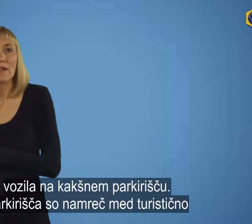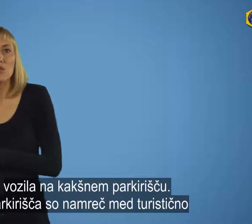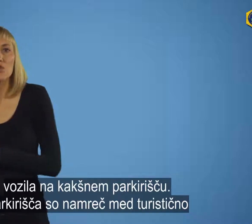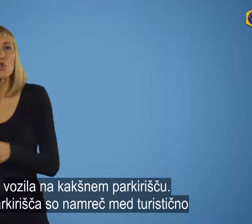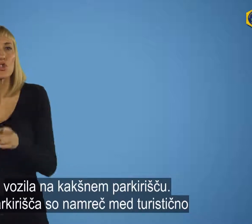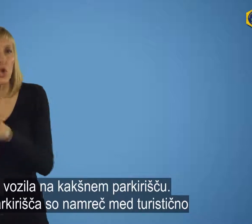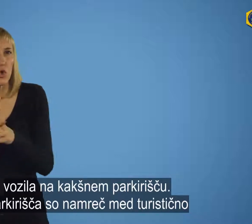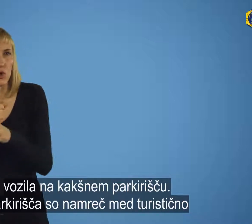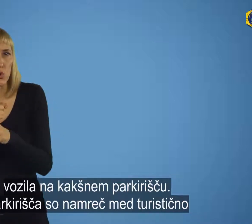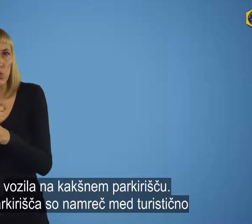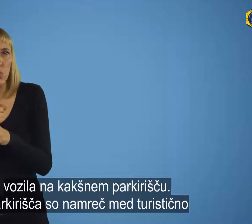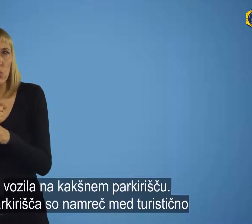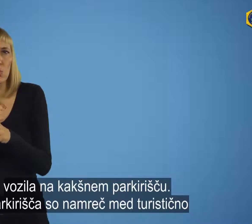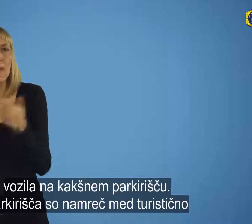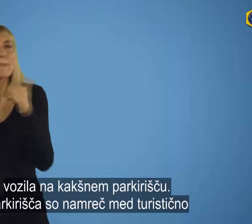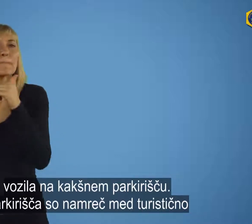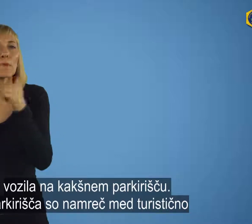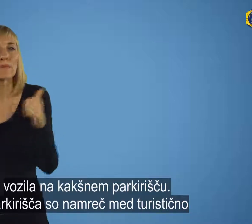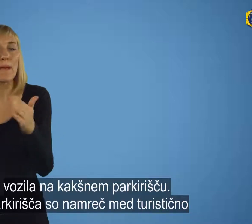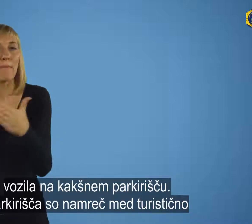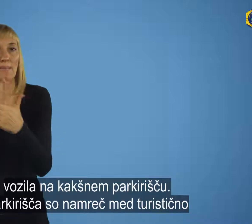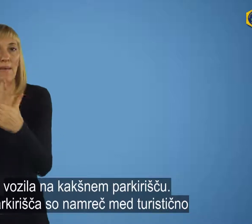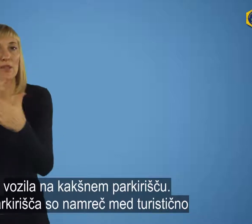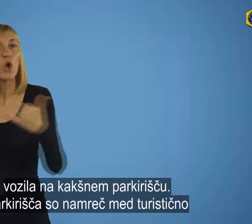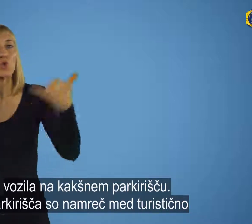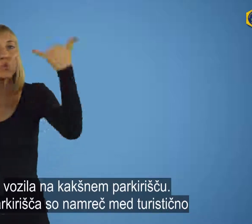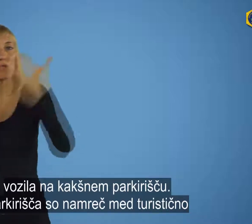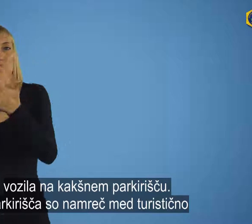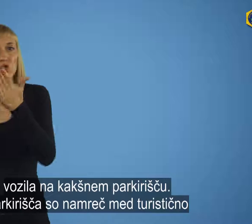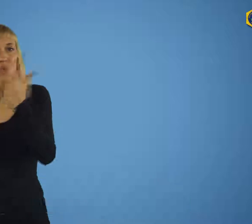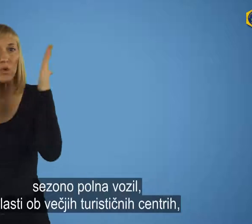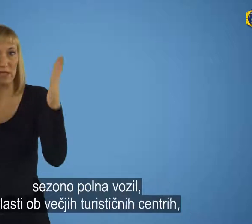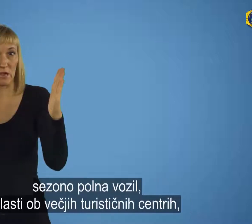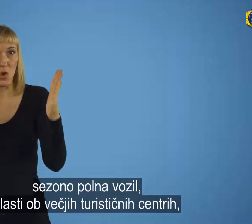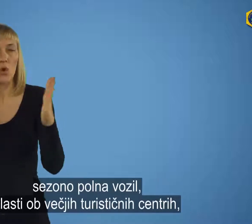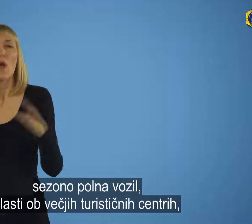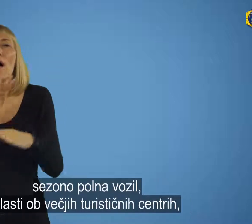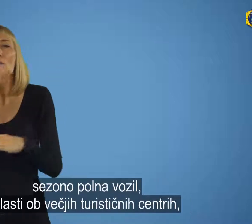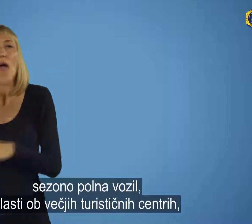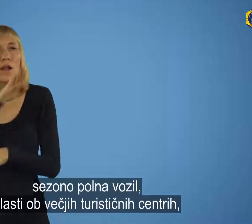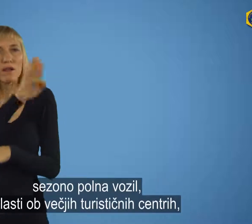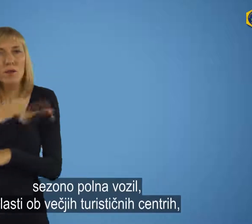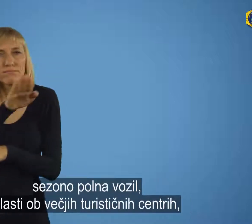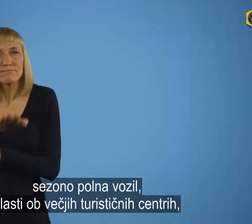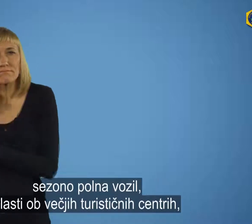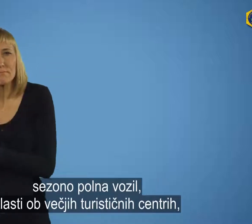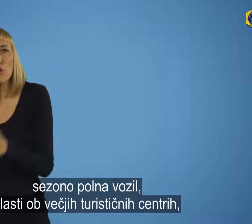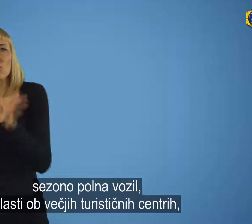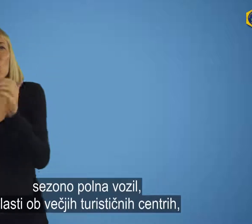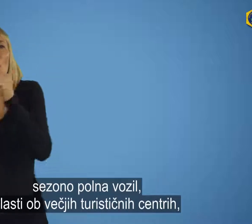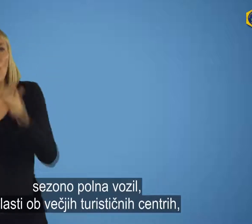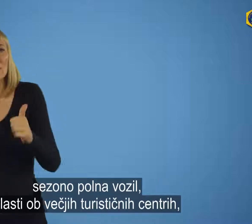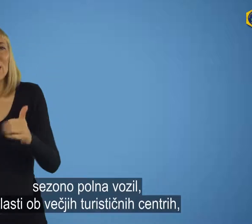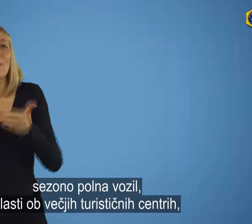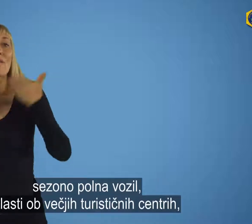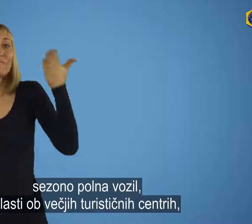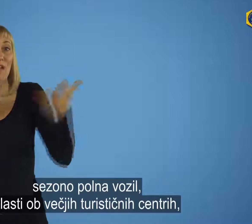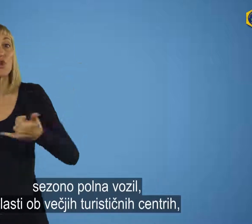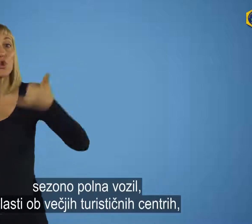Parkirišča so namreč med turistično sezono polna vozil, zlasti ob večjih turističnih centrih, ob morju,